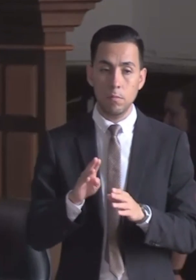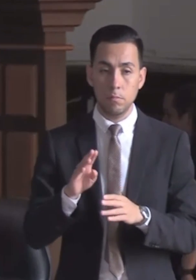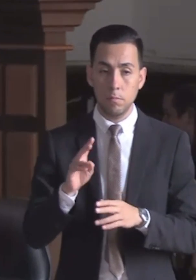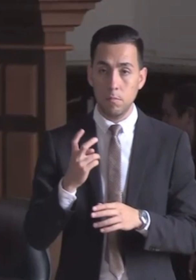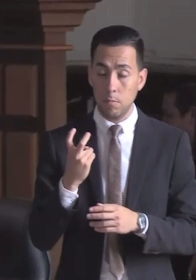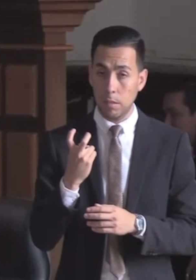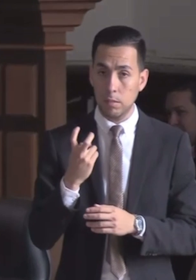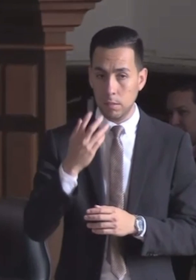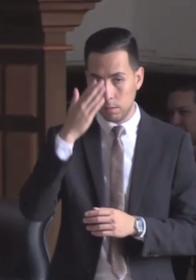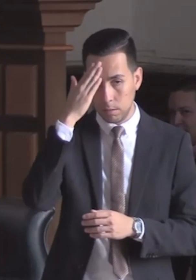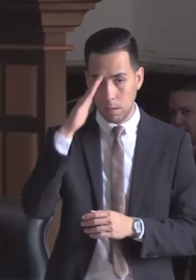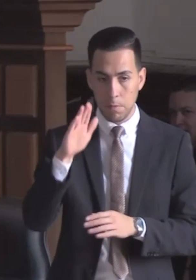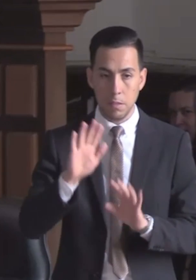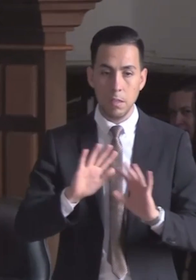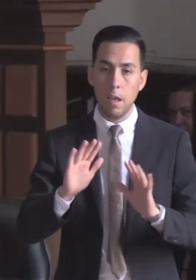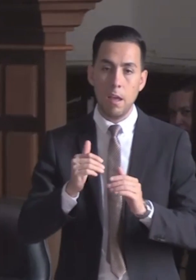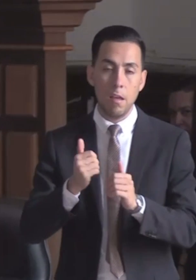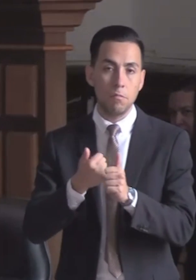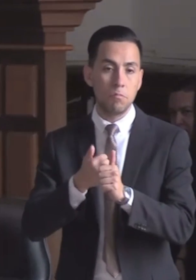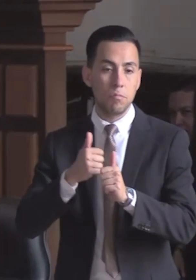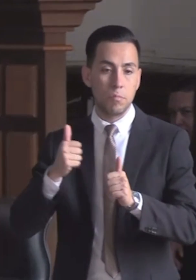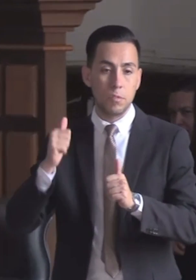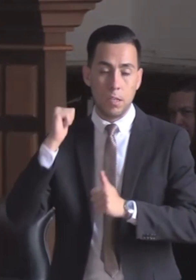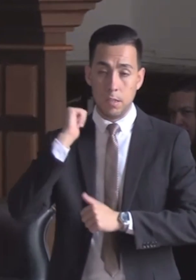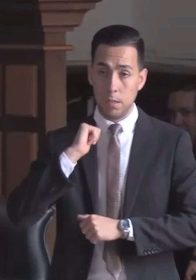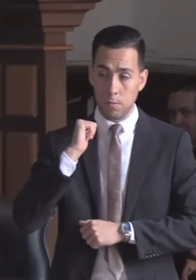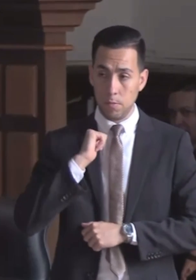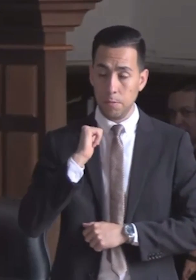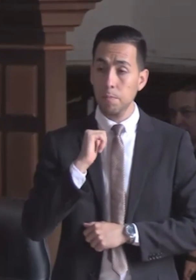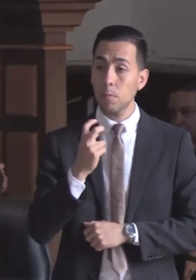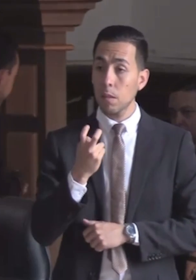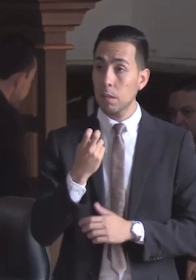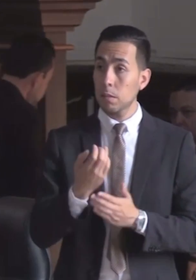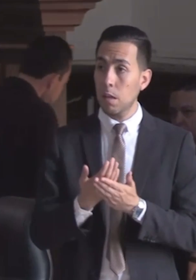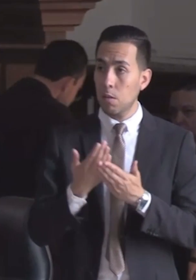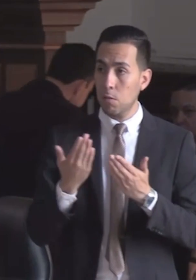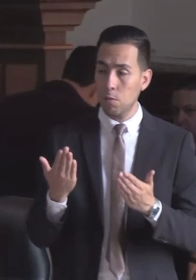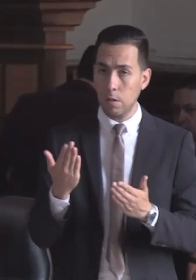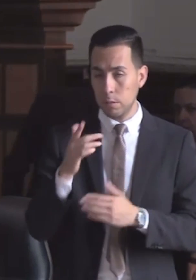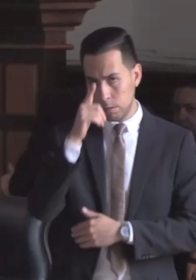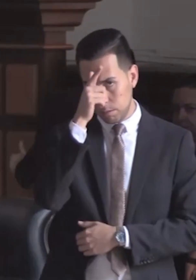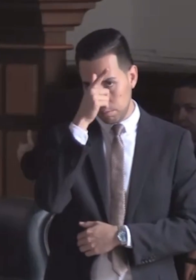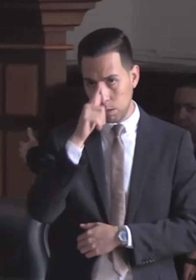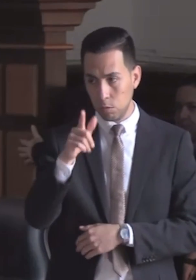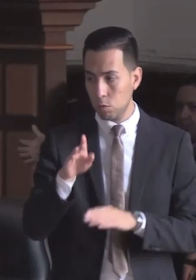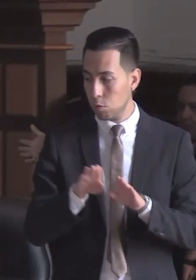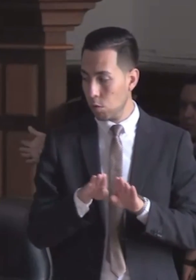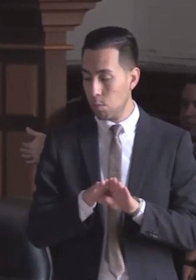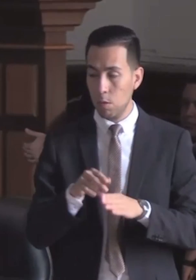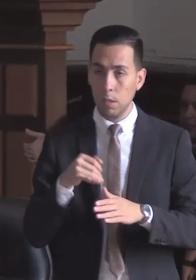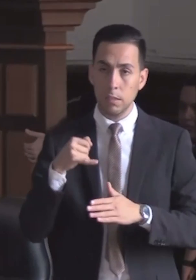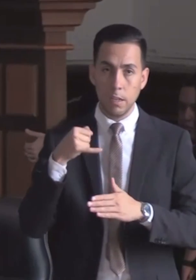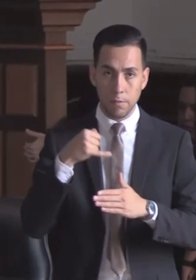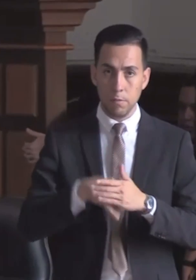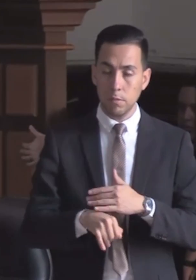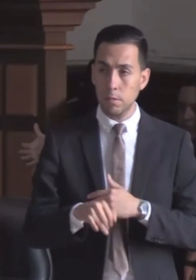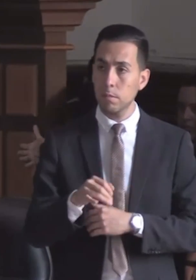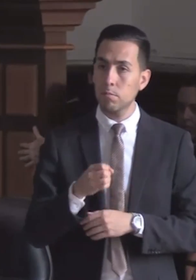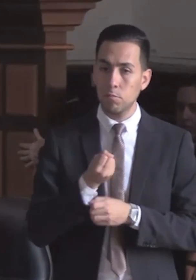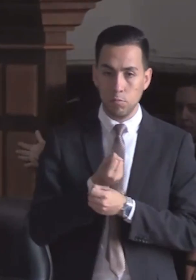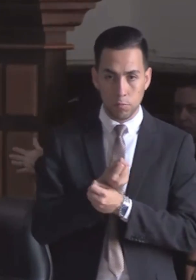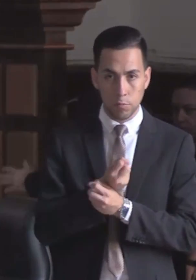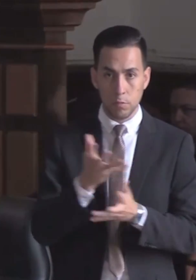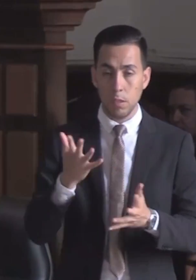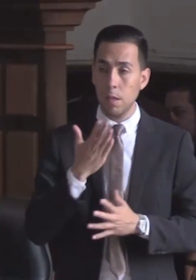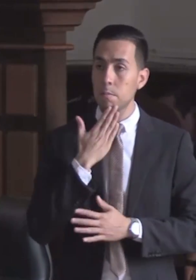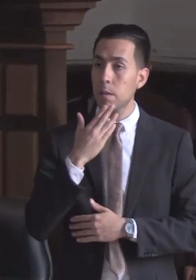desinteresadamente en el anonimato. Hombres y mujeres que con determinación y espíritu de sacrificio ofrecieron sus vidas